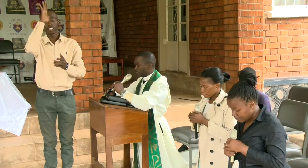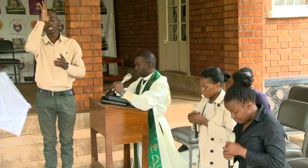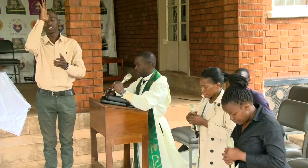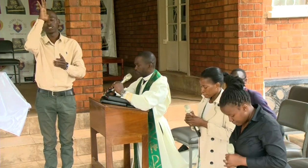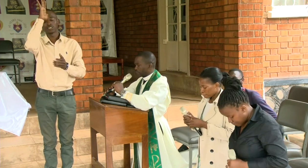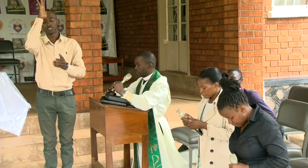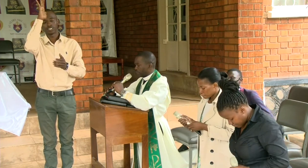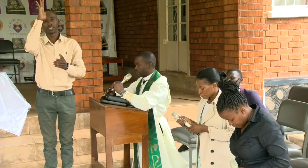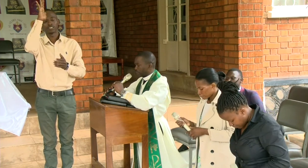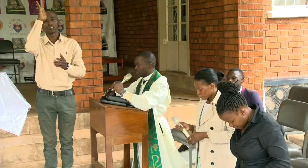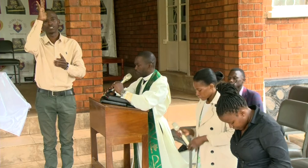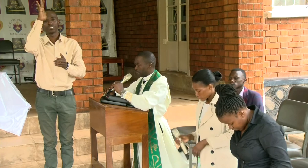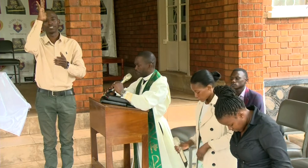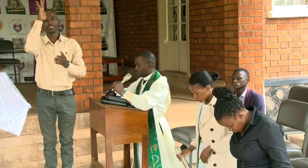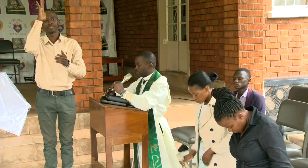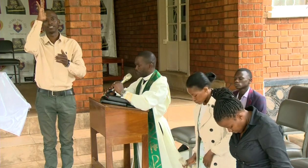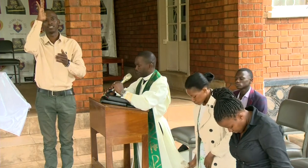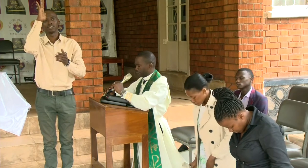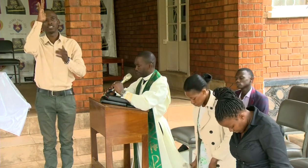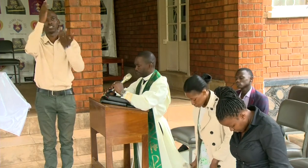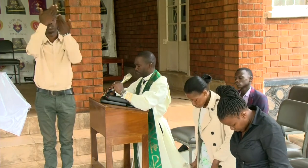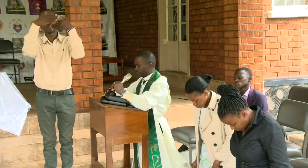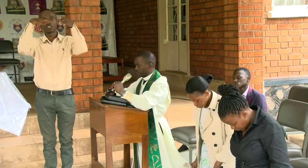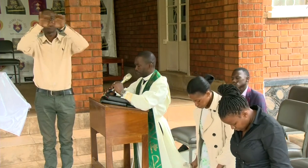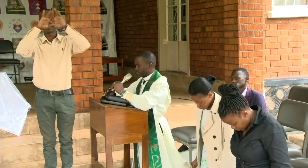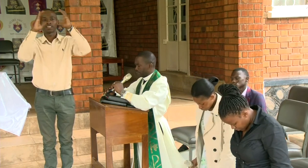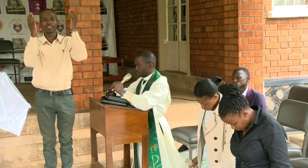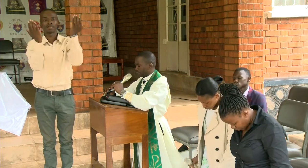guna buyenza tujja maaso go n'amakya g'olwaleero